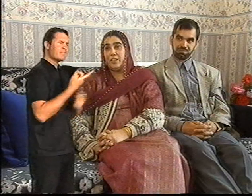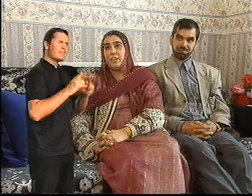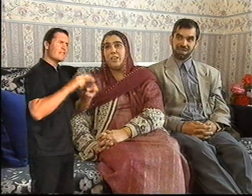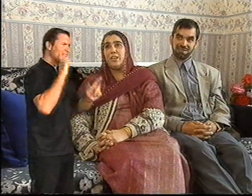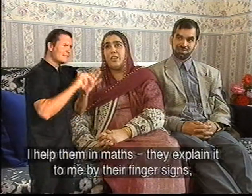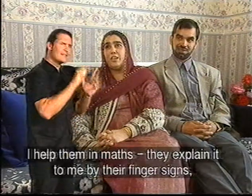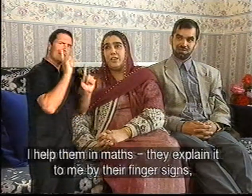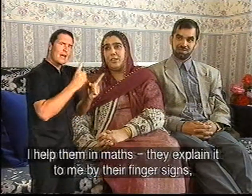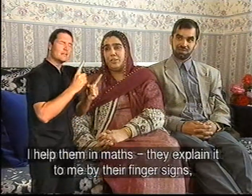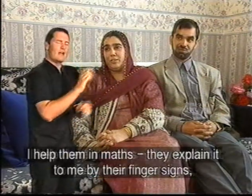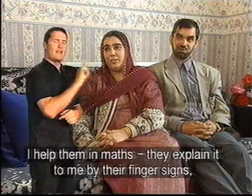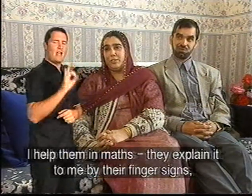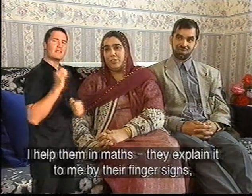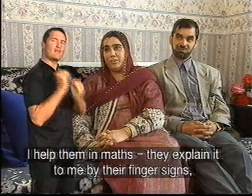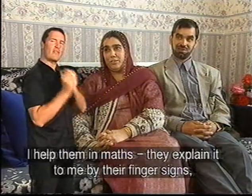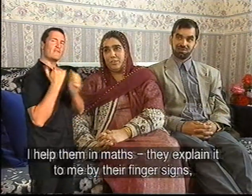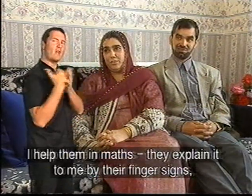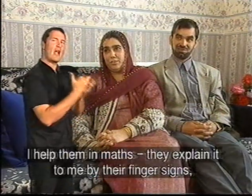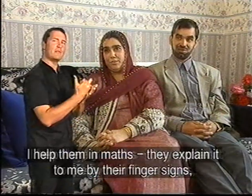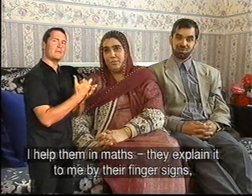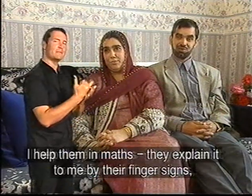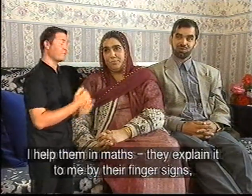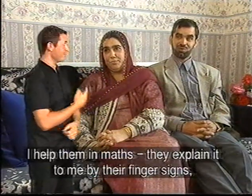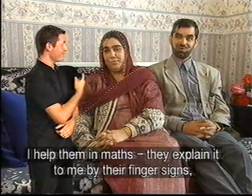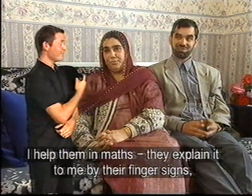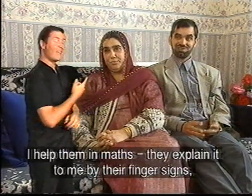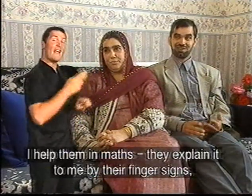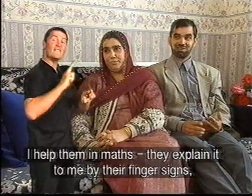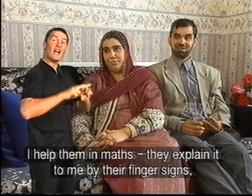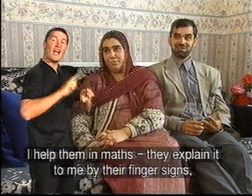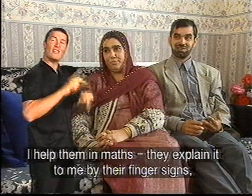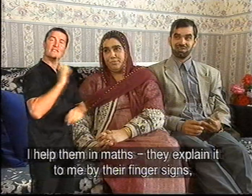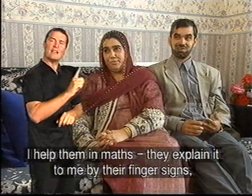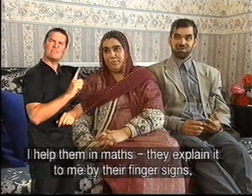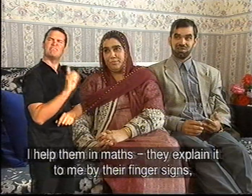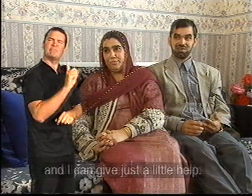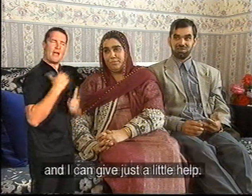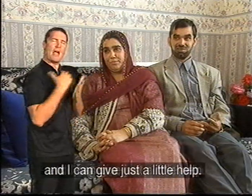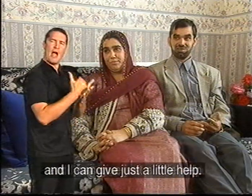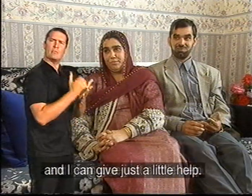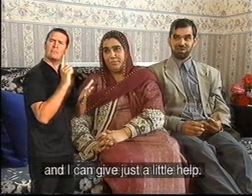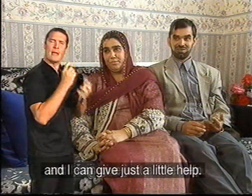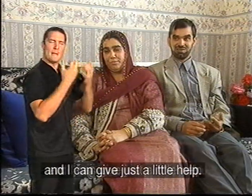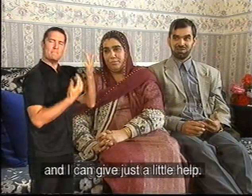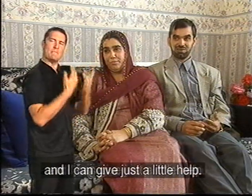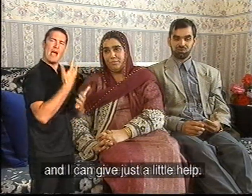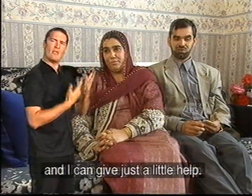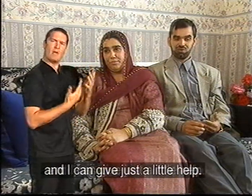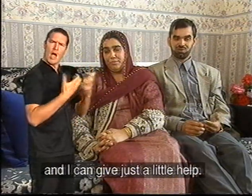Math, Jirana, math, which you may help Kardas, because you're Ungulanda Shara Kardi, ਇਸੀ ਮੈਥ ਜਿਹੜਾ ਨਾ ਕੋਈ ਥੋੜਾ ਬਹੁਤ ਮੇਰੇ